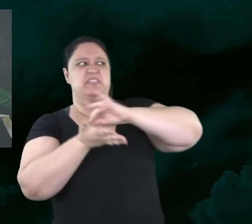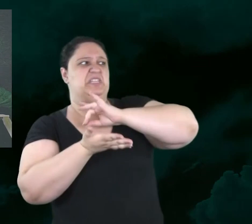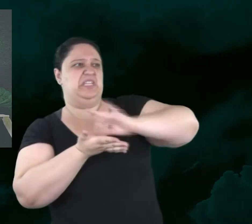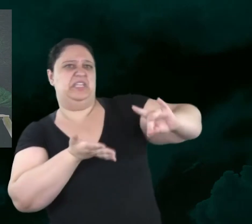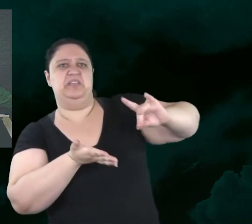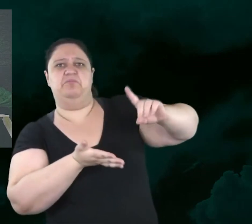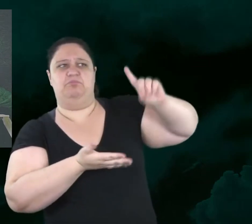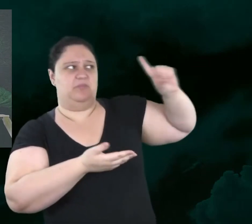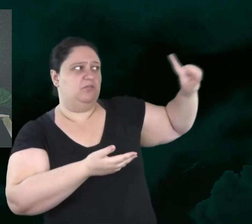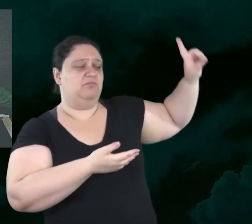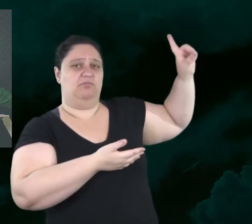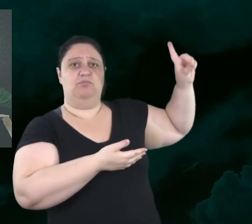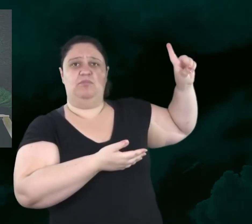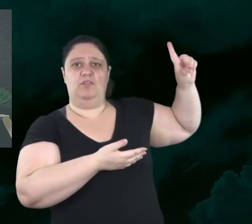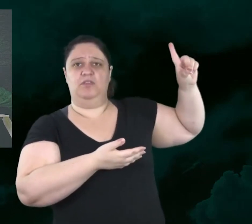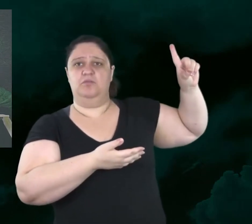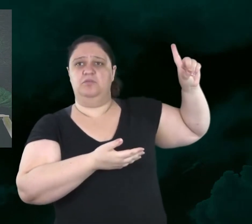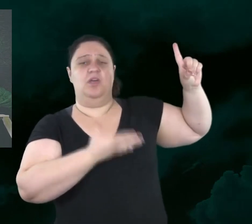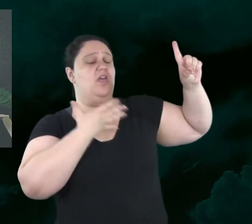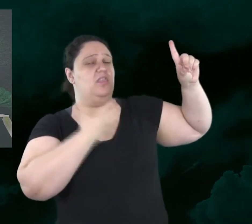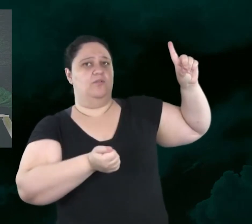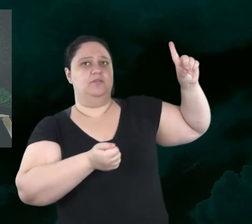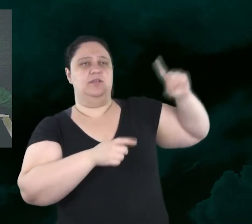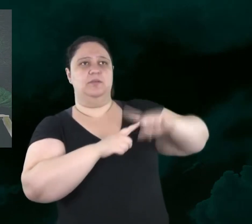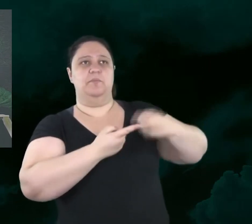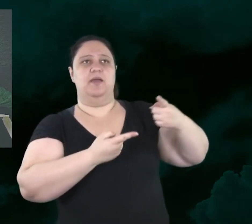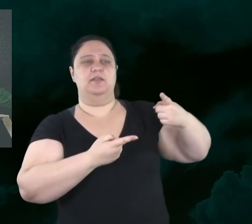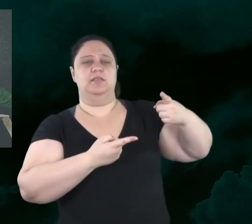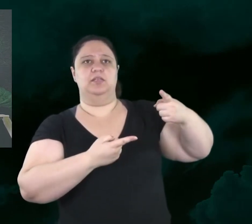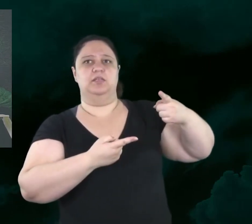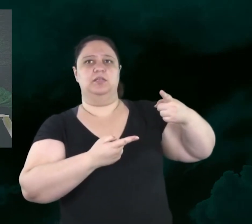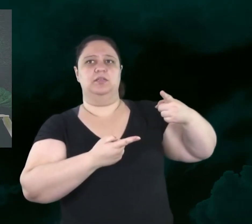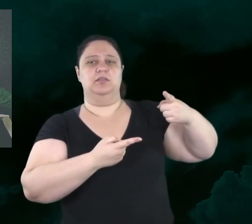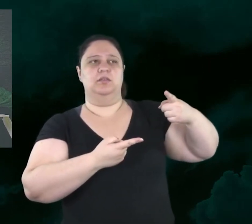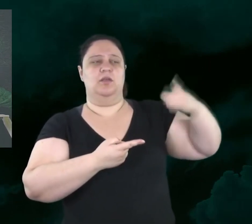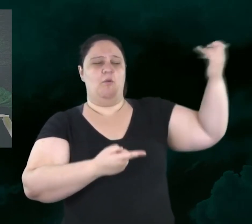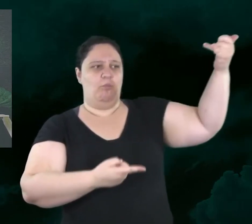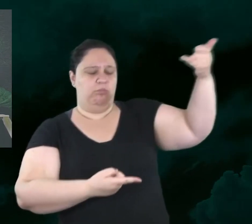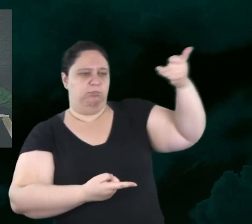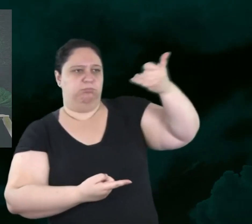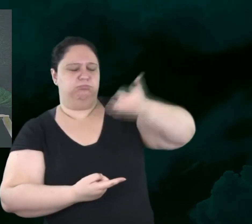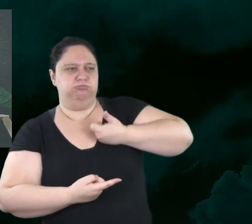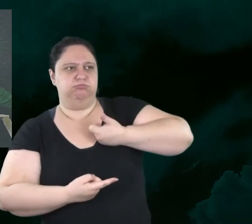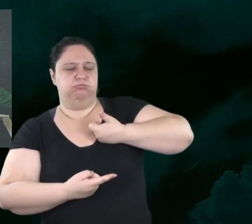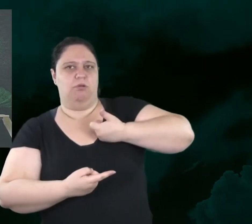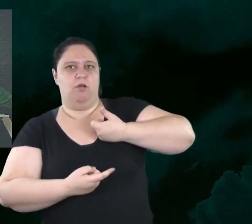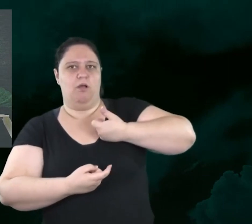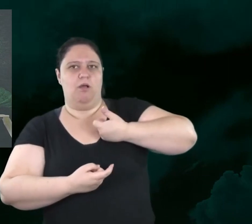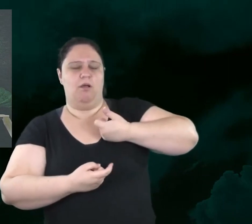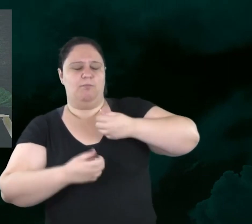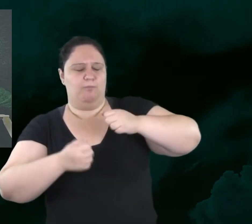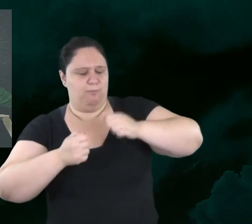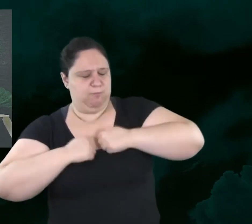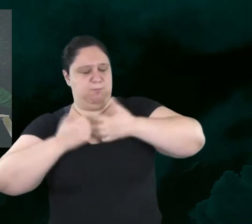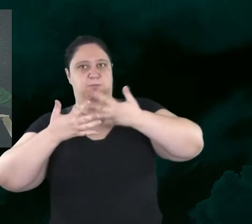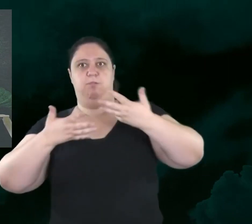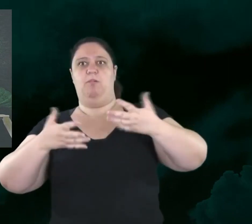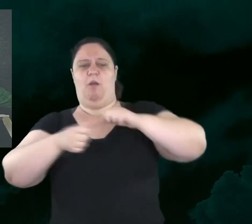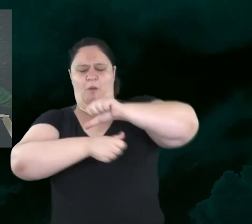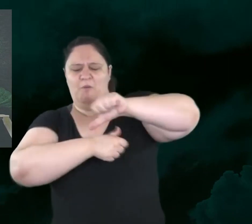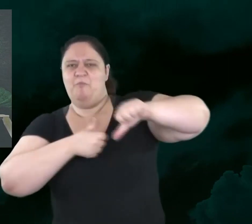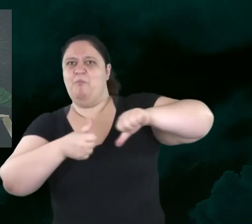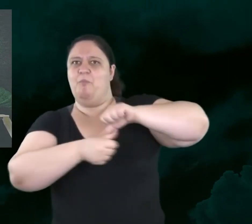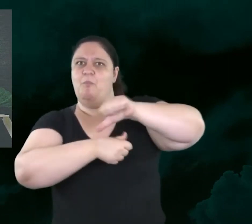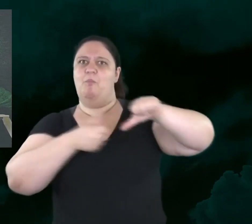repente, né, ouve uma palavra da fé, ouve uma palavra do evangelho, e o fato